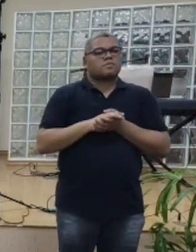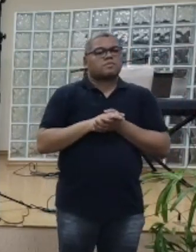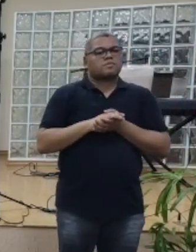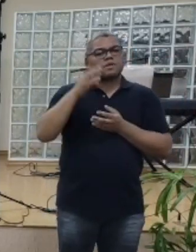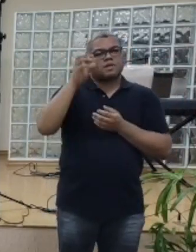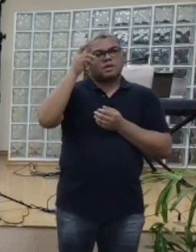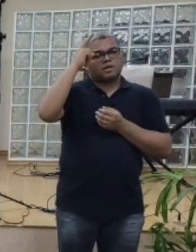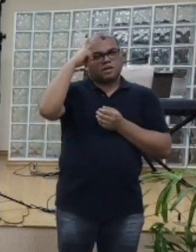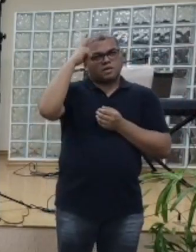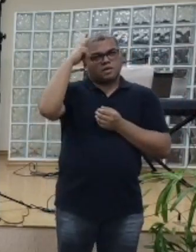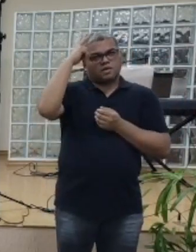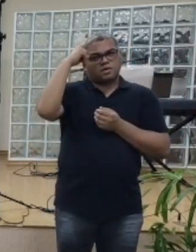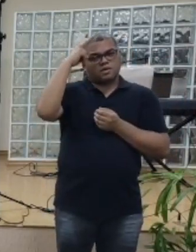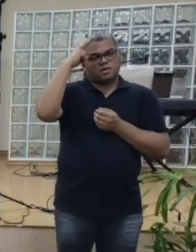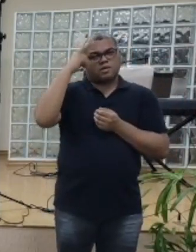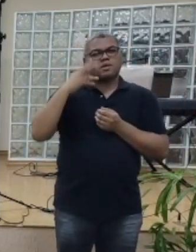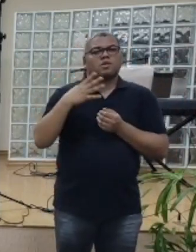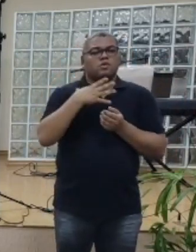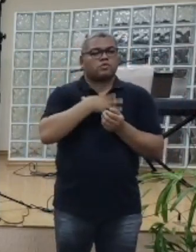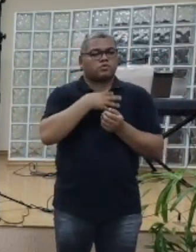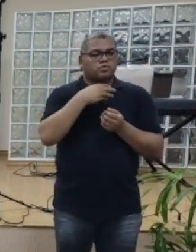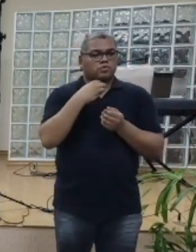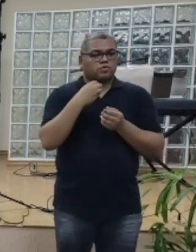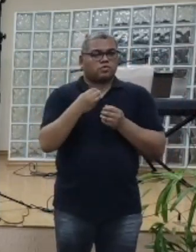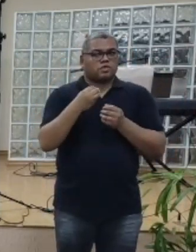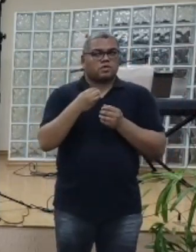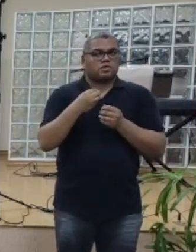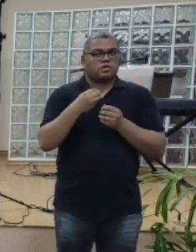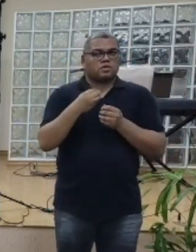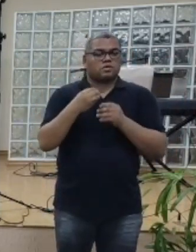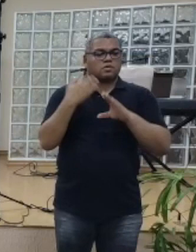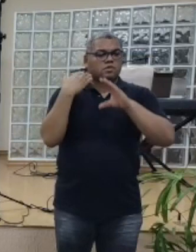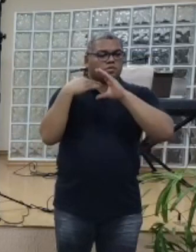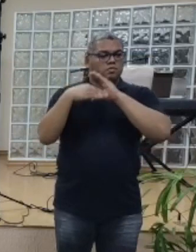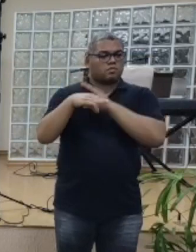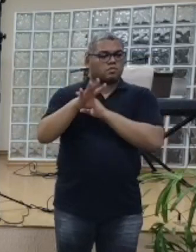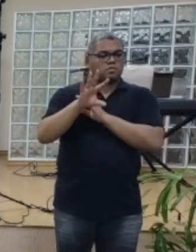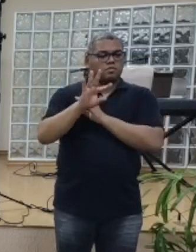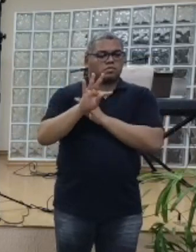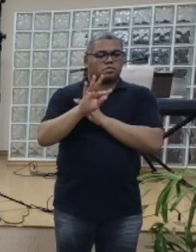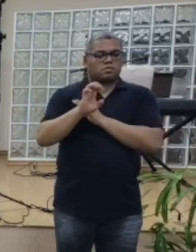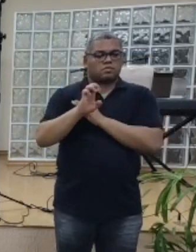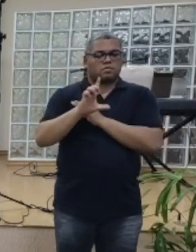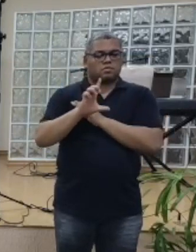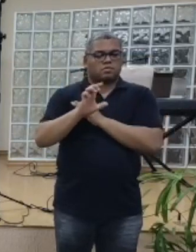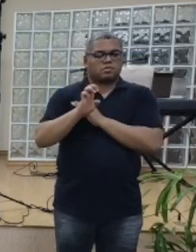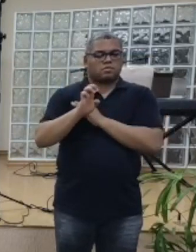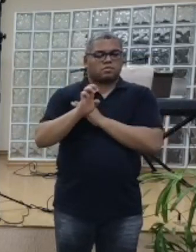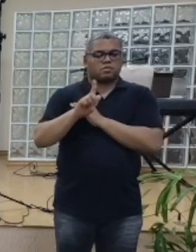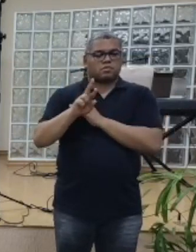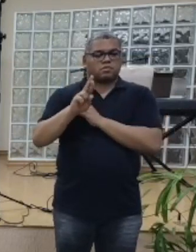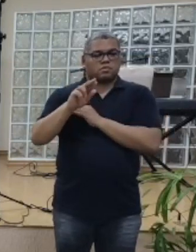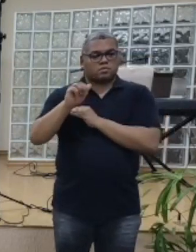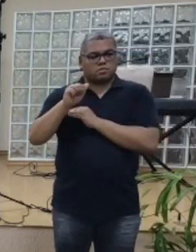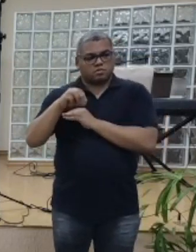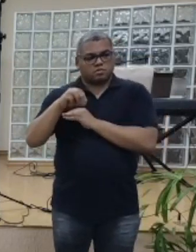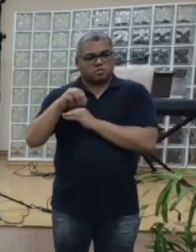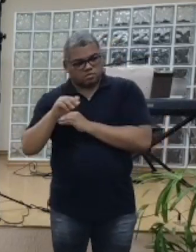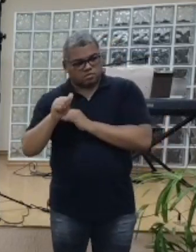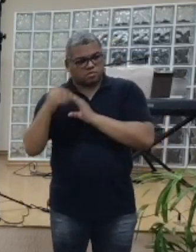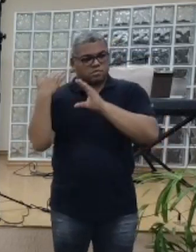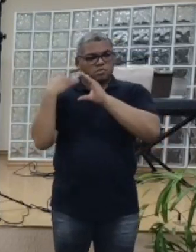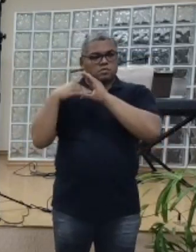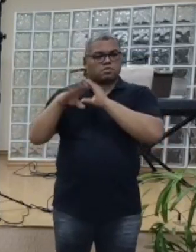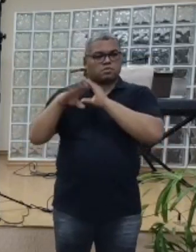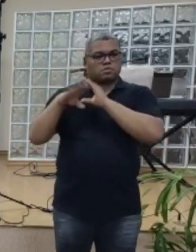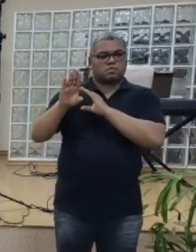dinheiro, e o pai abre o telegrama e lê, e fica transtornado. Começa a ficar irritado dentro de casa. A mulher